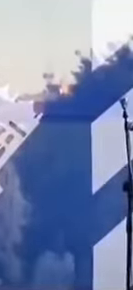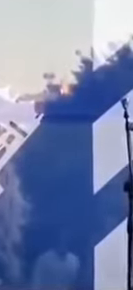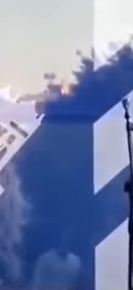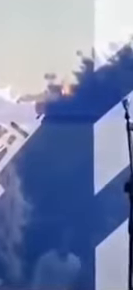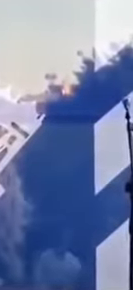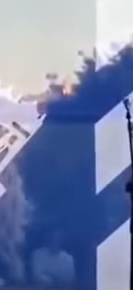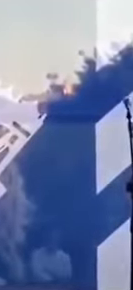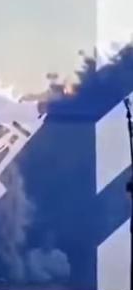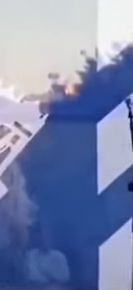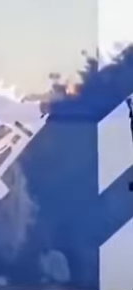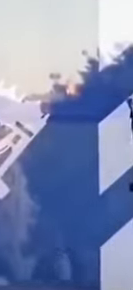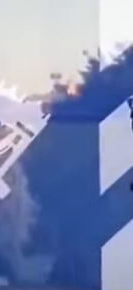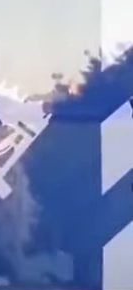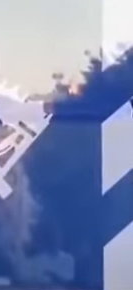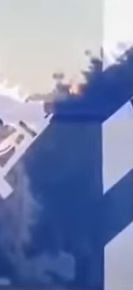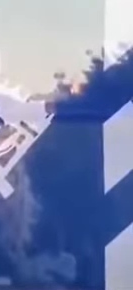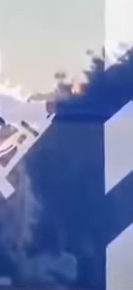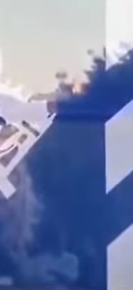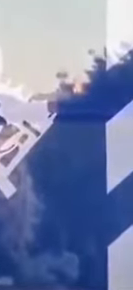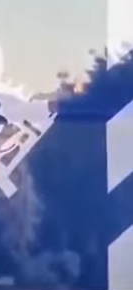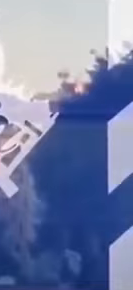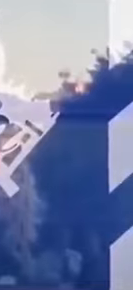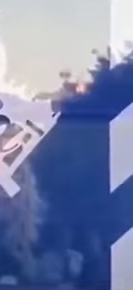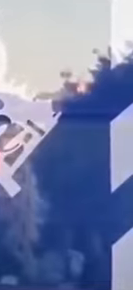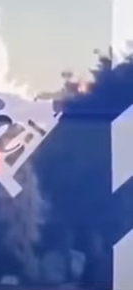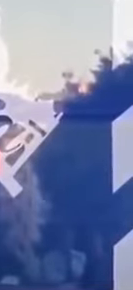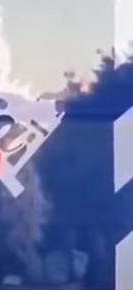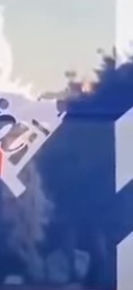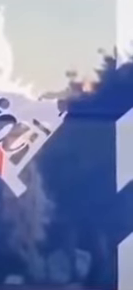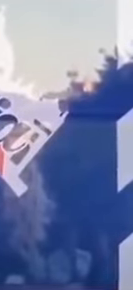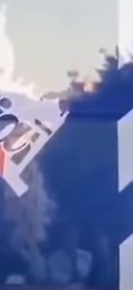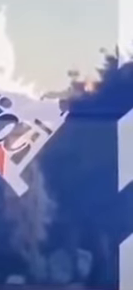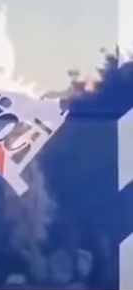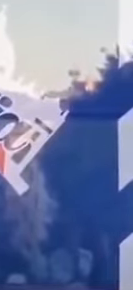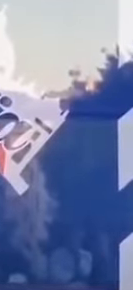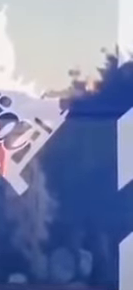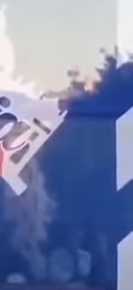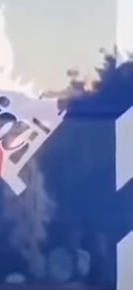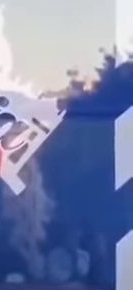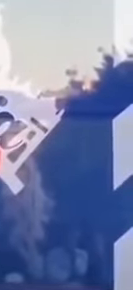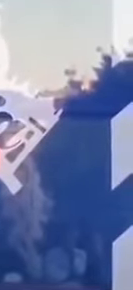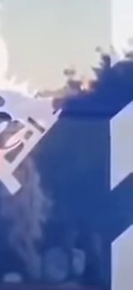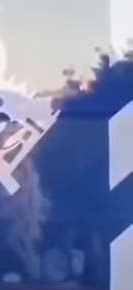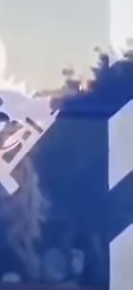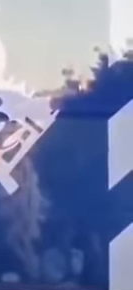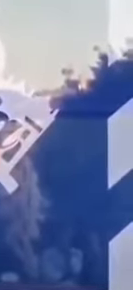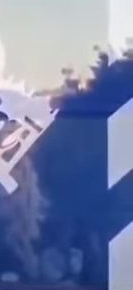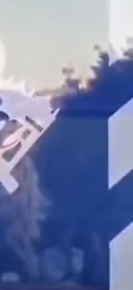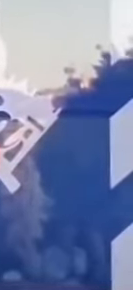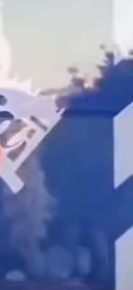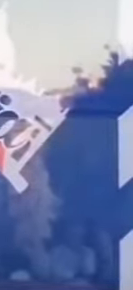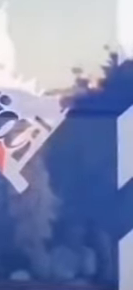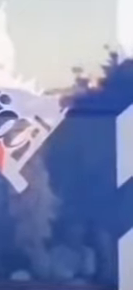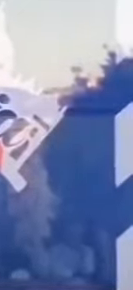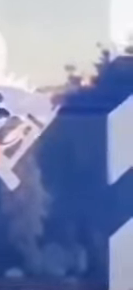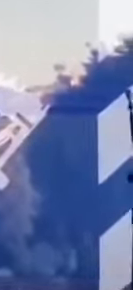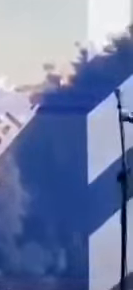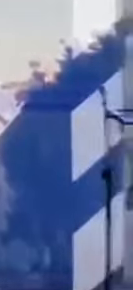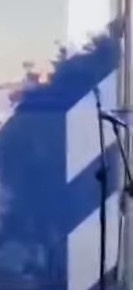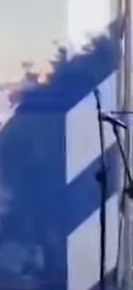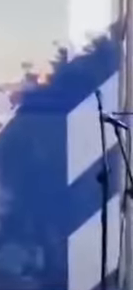la continuità del lavoro, ricordo quando insomma il palco lo dipingevamo a mani nude e qualcosa